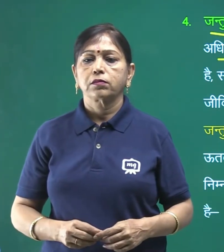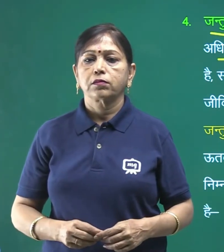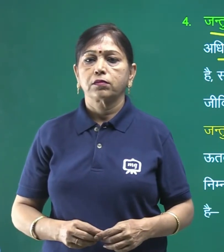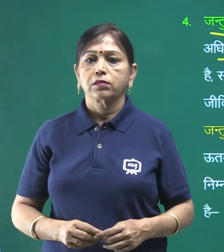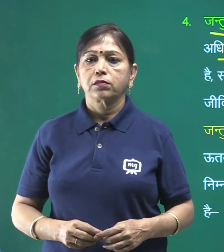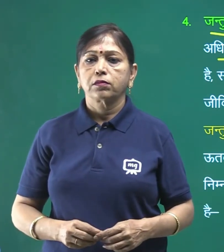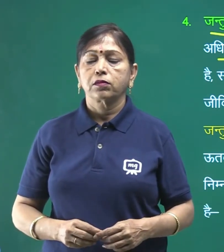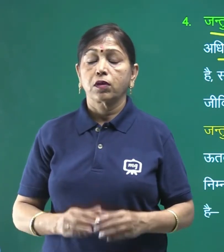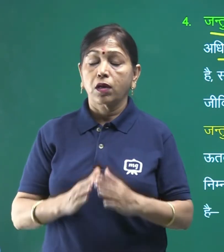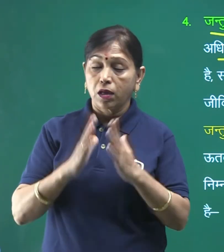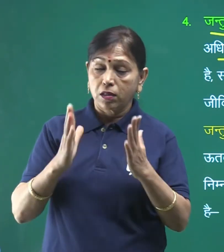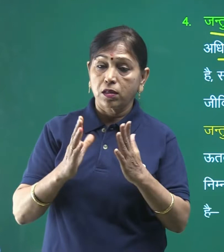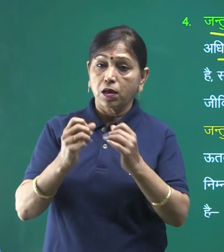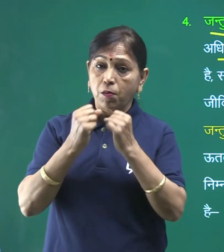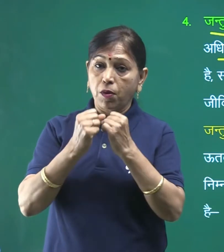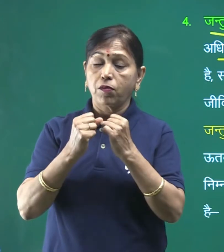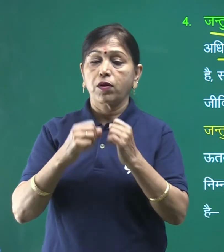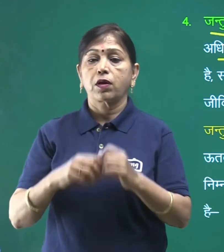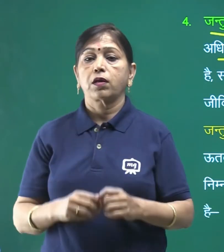अधिक ऊर्जा का